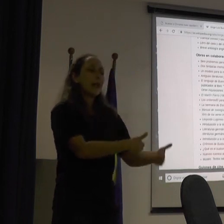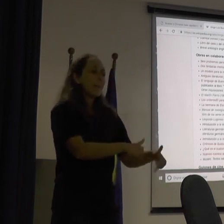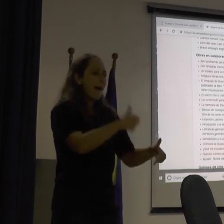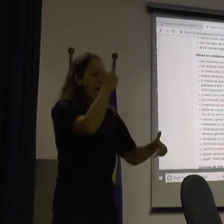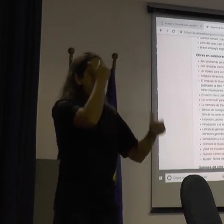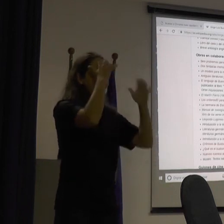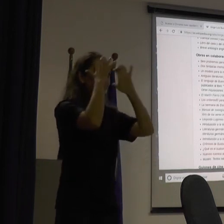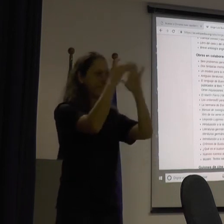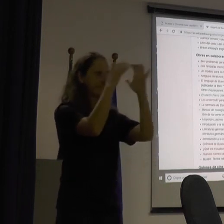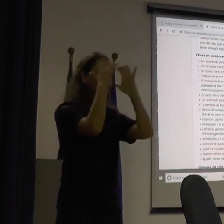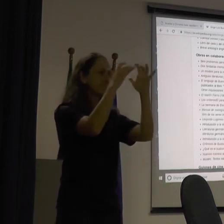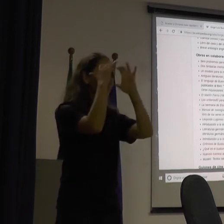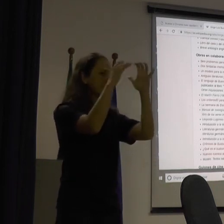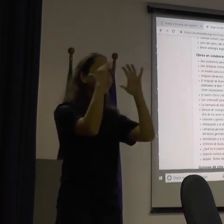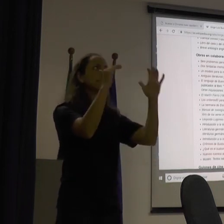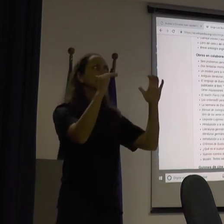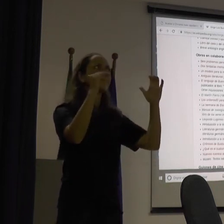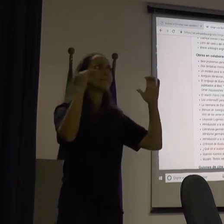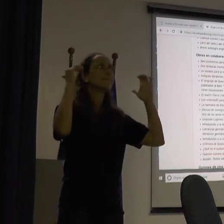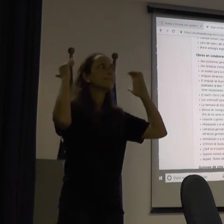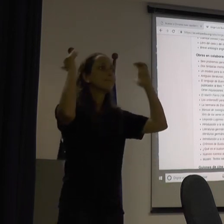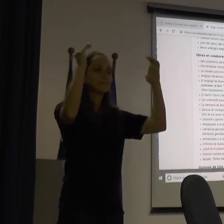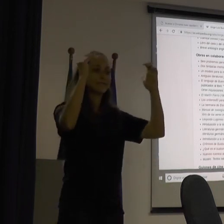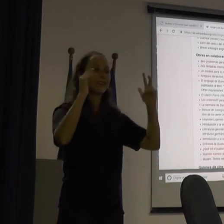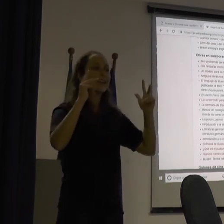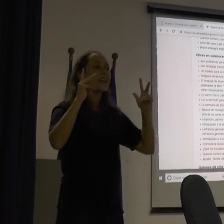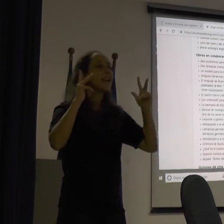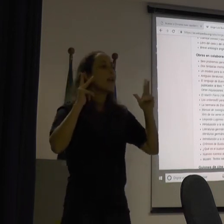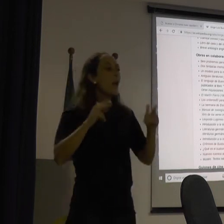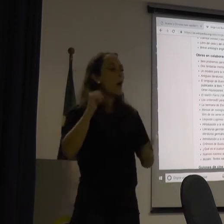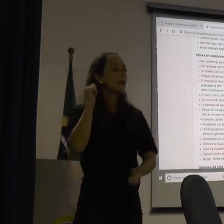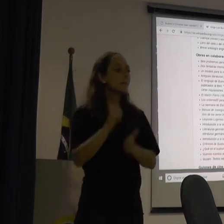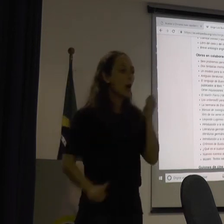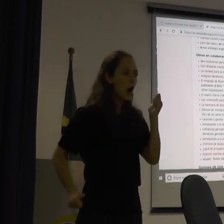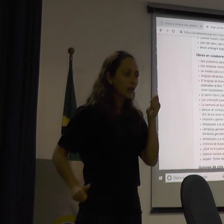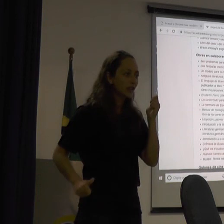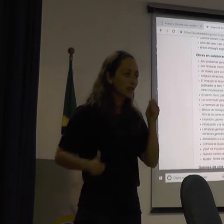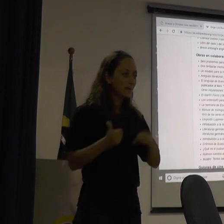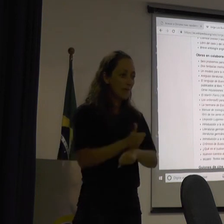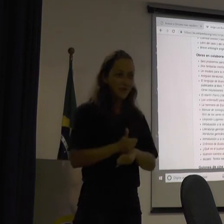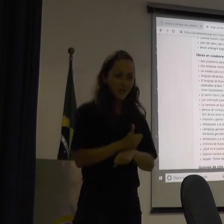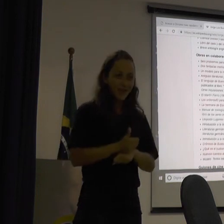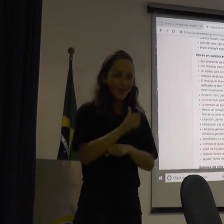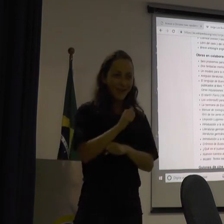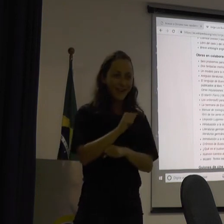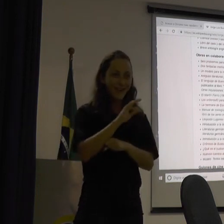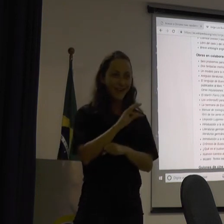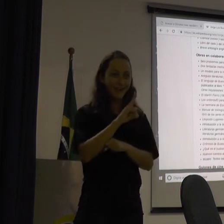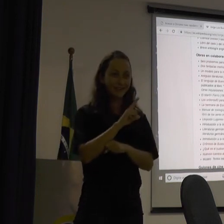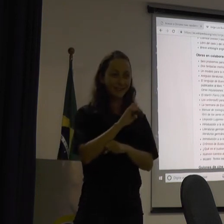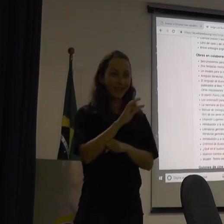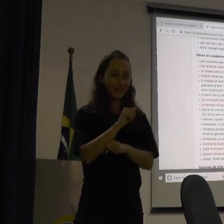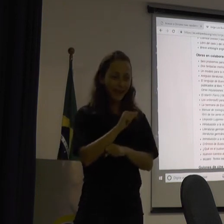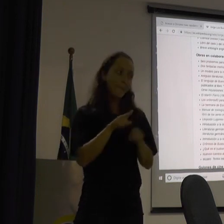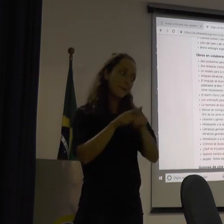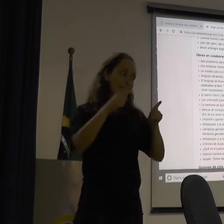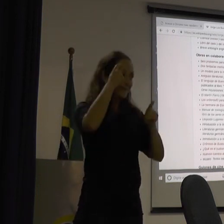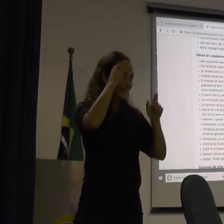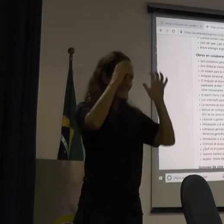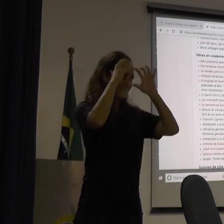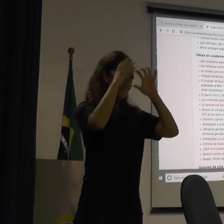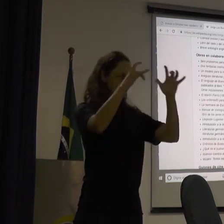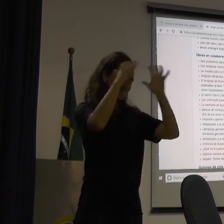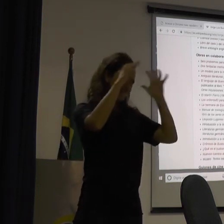intelectual de altíssimo nível. Eu diria que é um atleta, né, do trabalho de atleta intelectualmente falando, né? Que ele